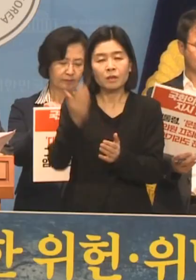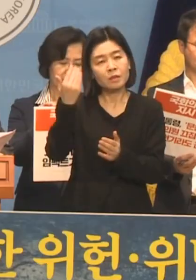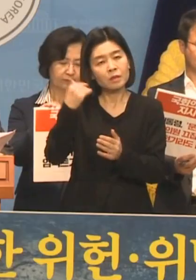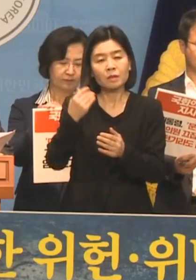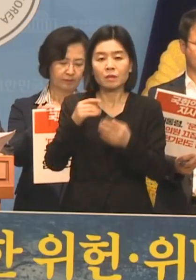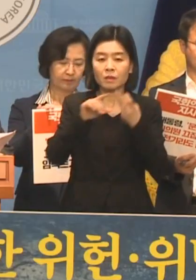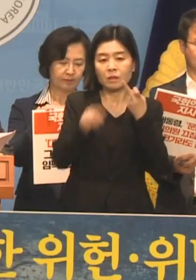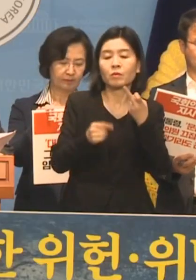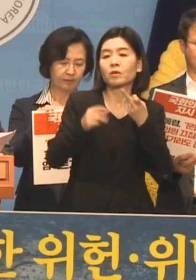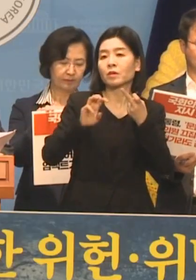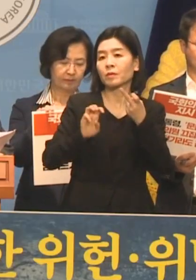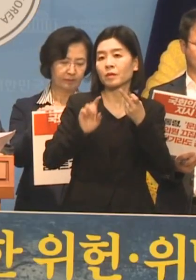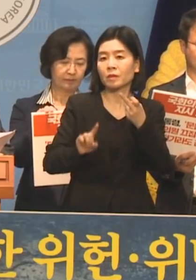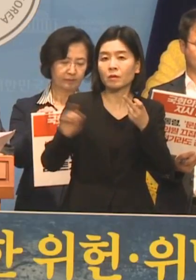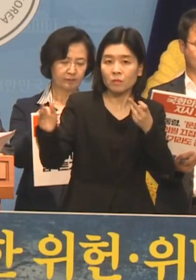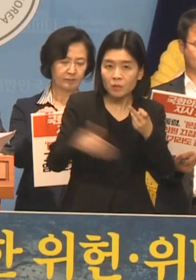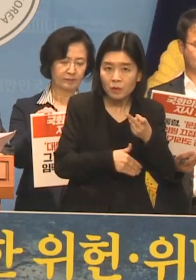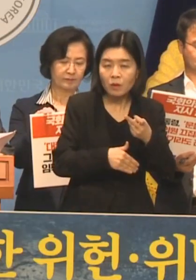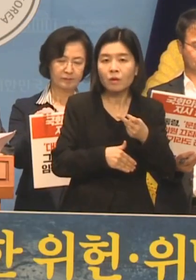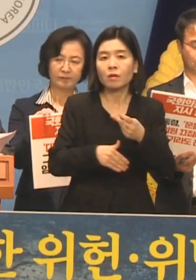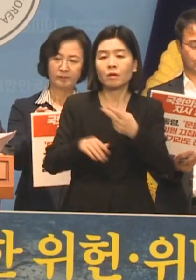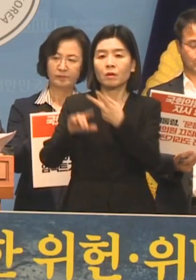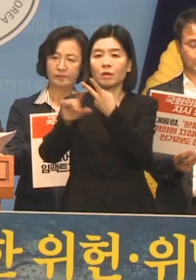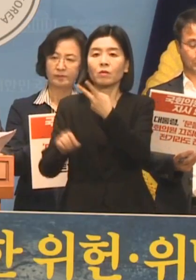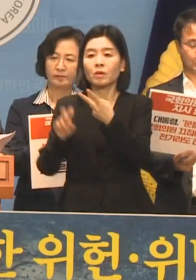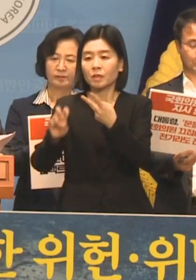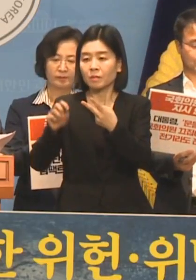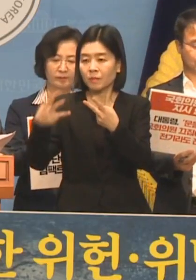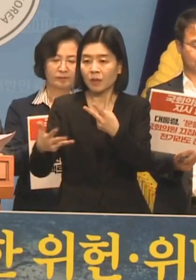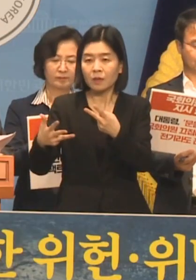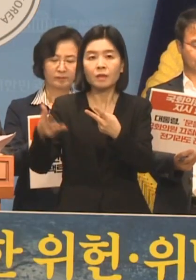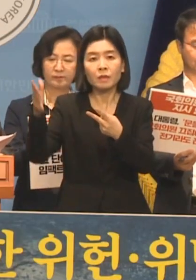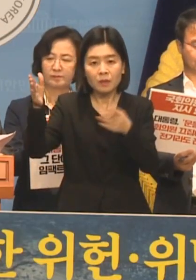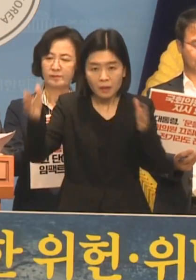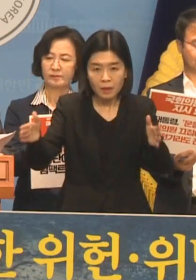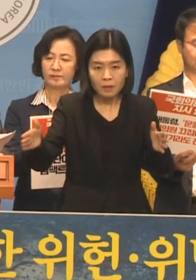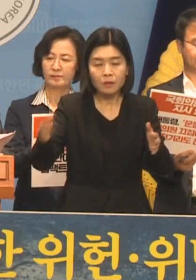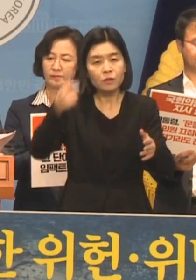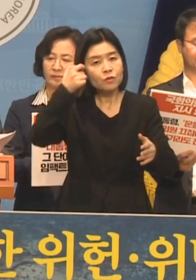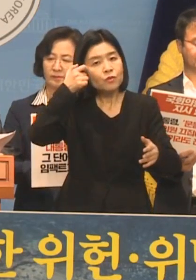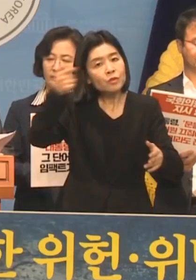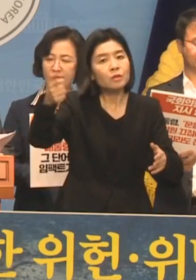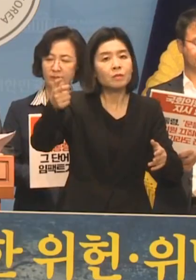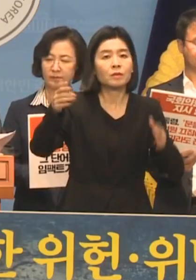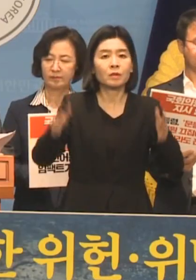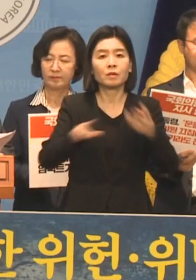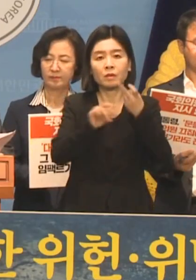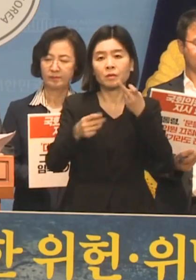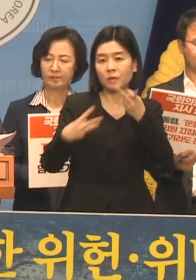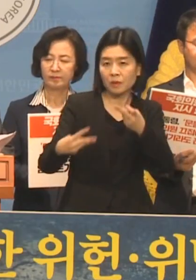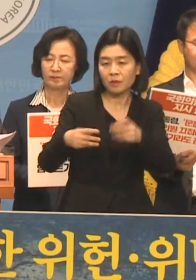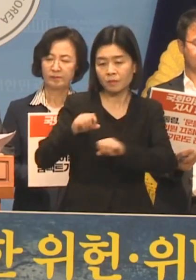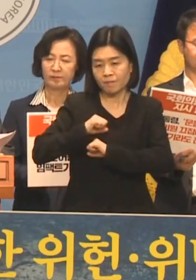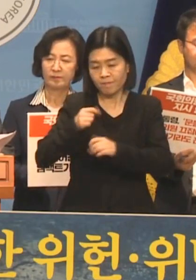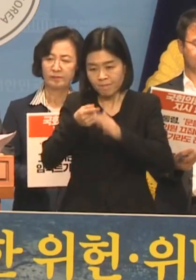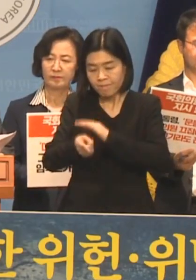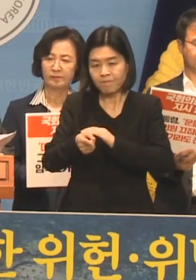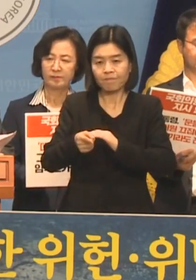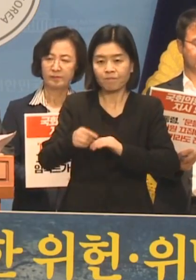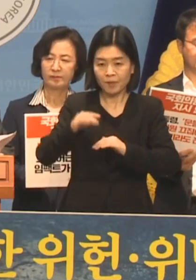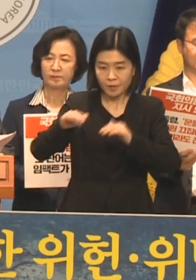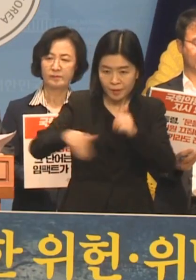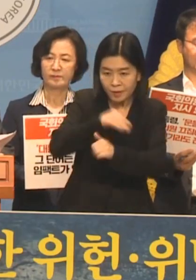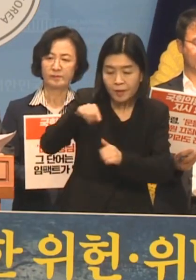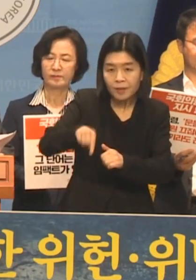12월 31일부터 2월 28일까지 60일간 12.3 비상계엄을